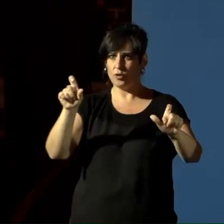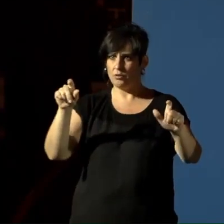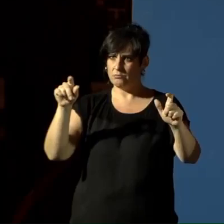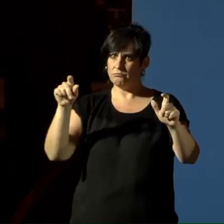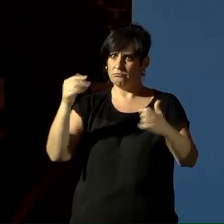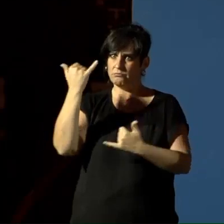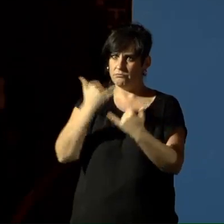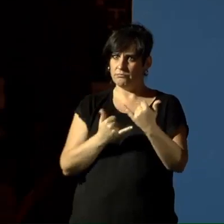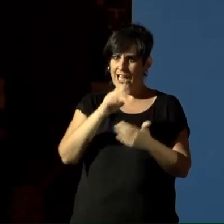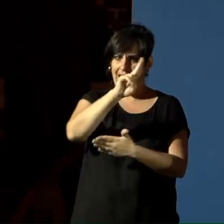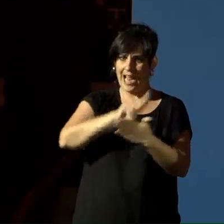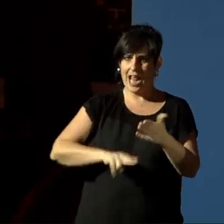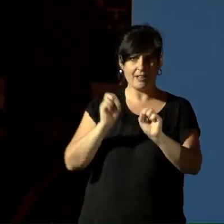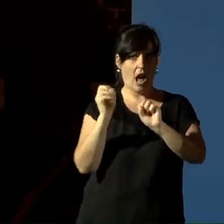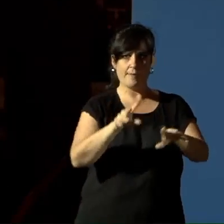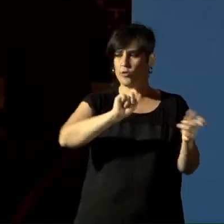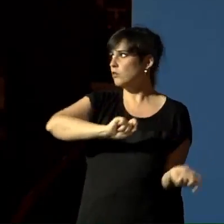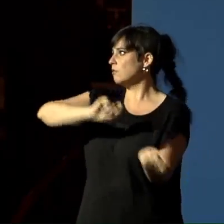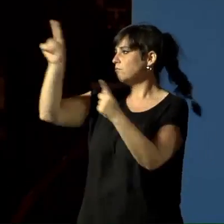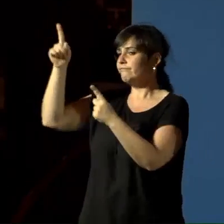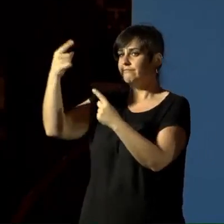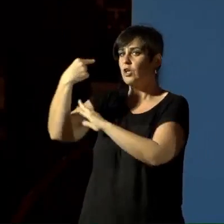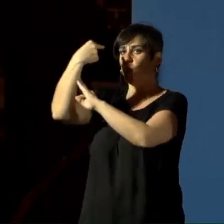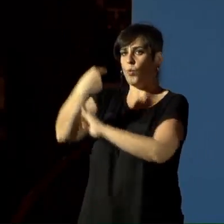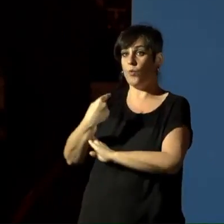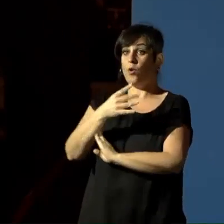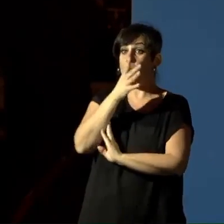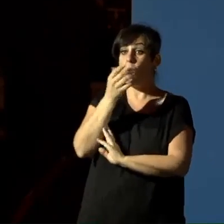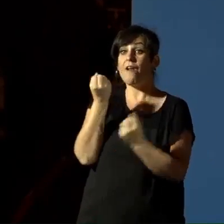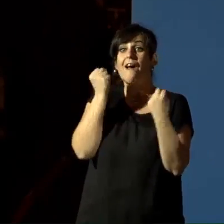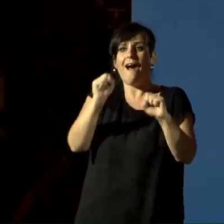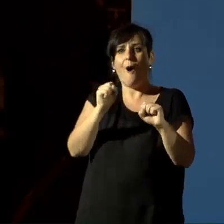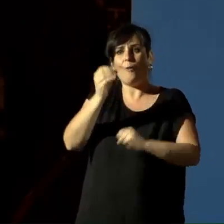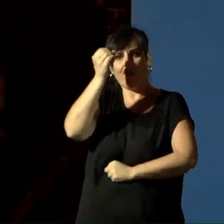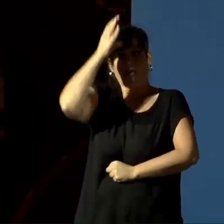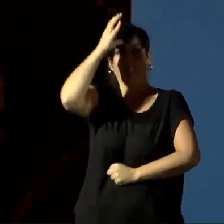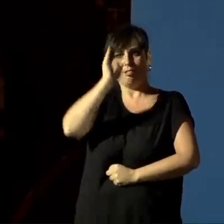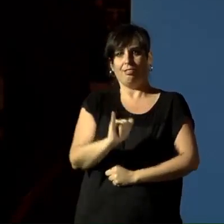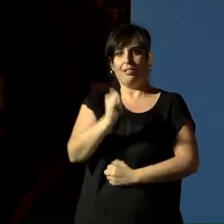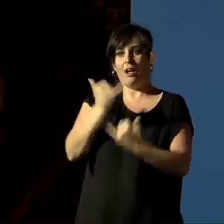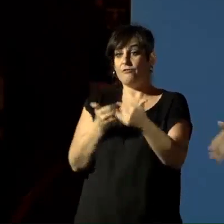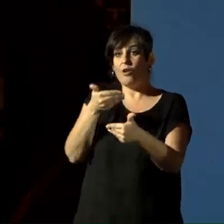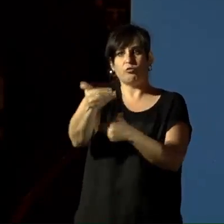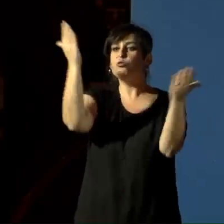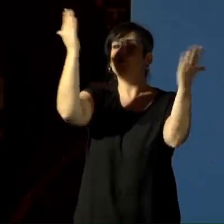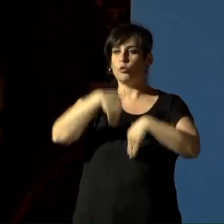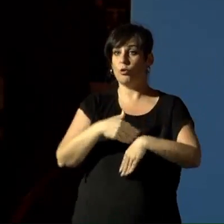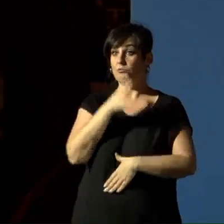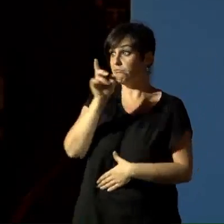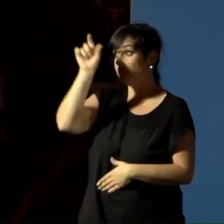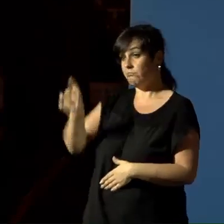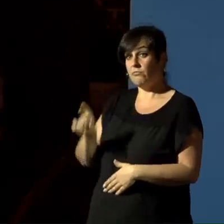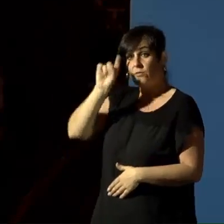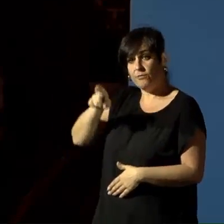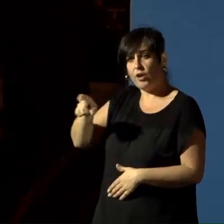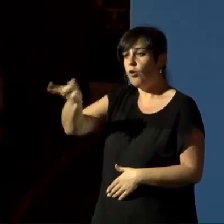que irse de Galicia porque aquí, aínda tendo talento, non temos ningún futuro. Por tanto, señor Feijóo,